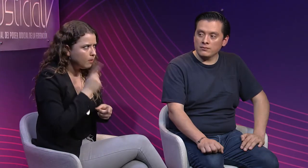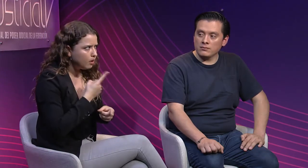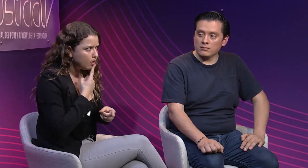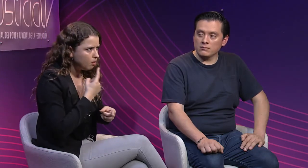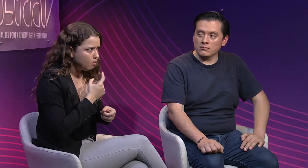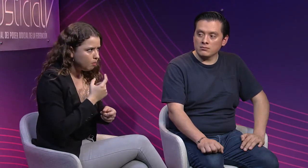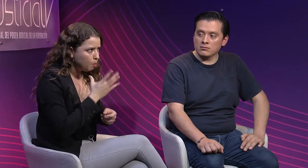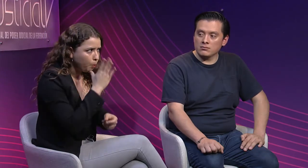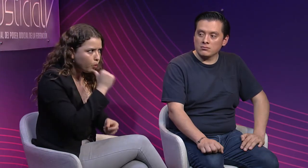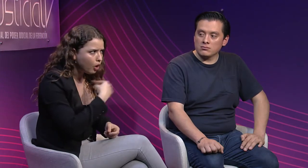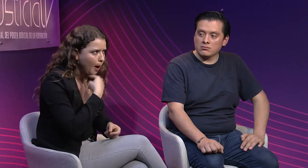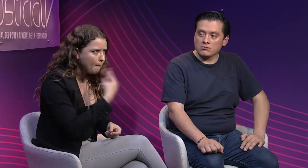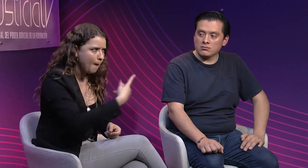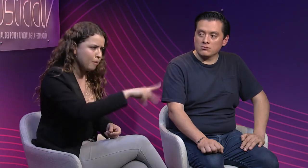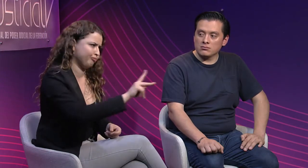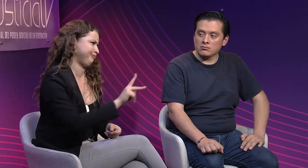nos asigna, desde la misma etiqueta,